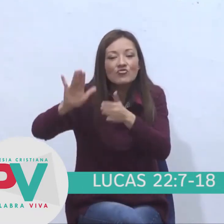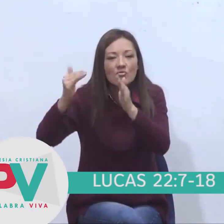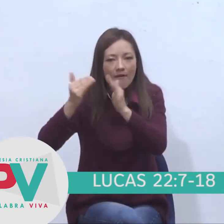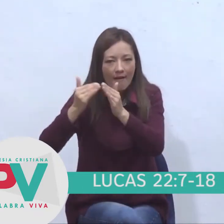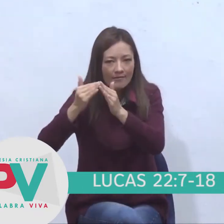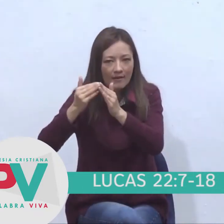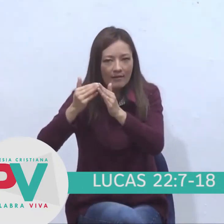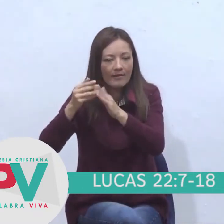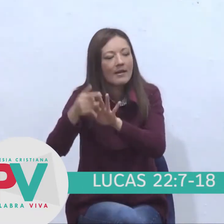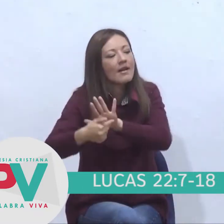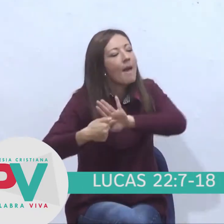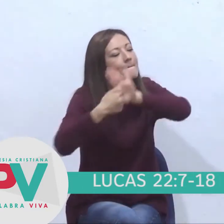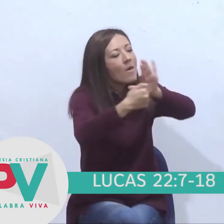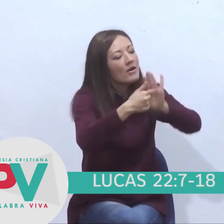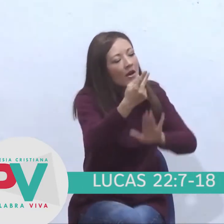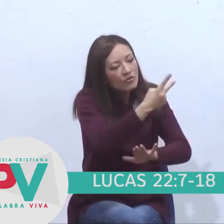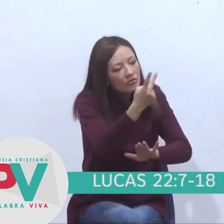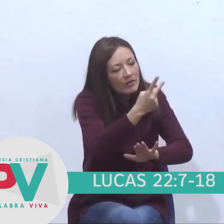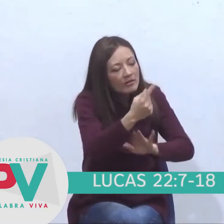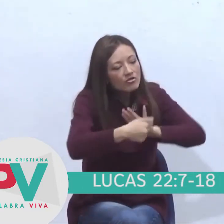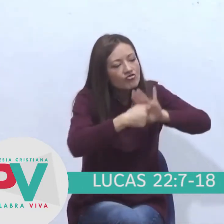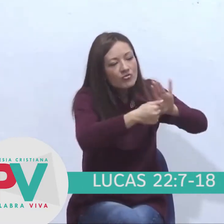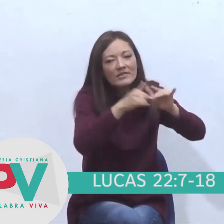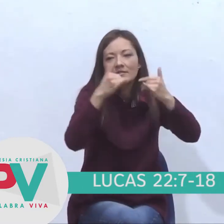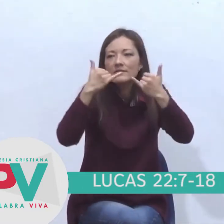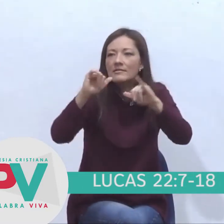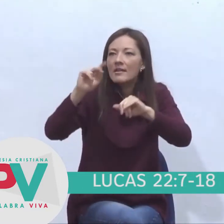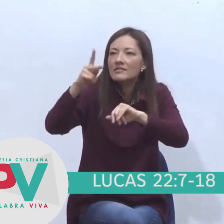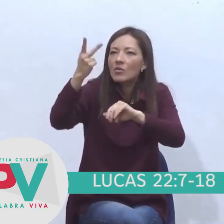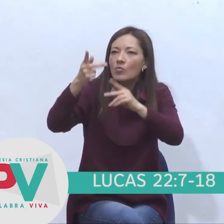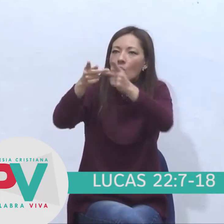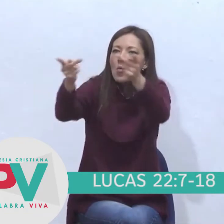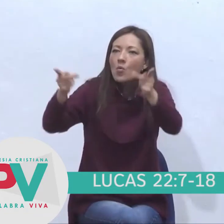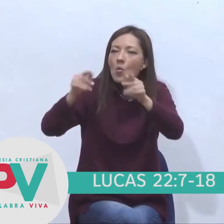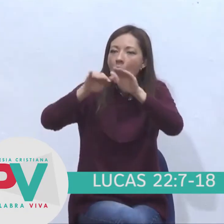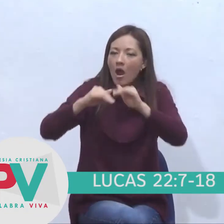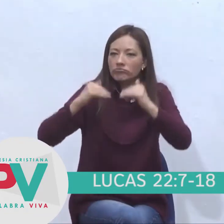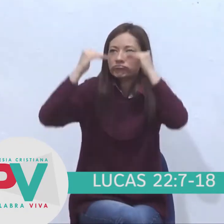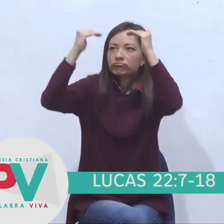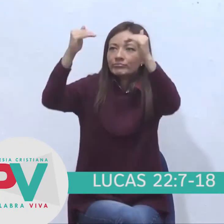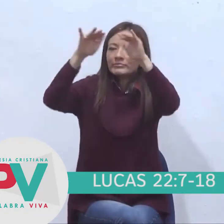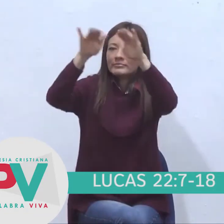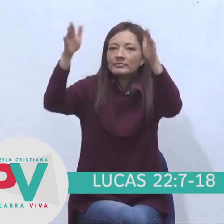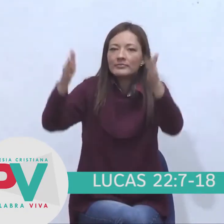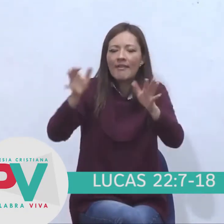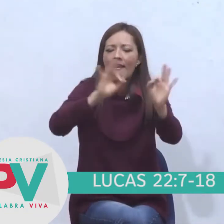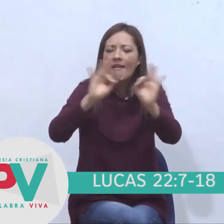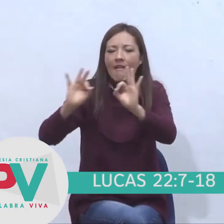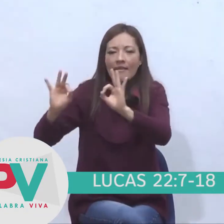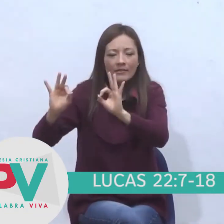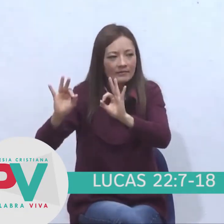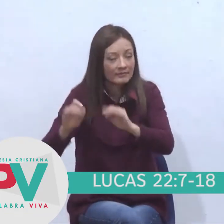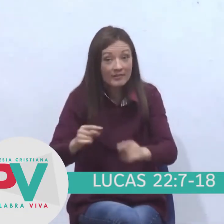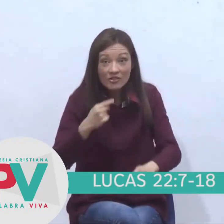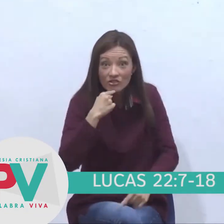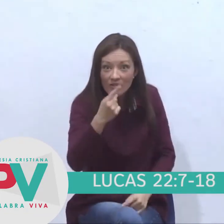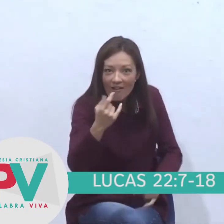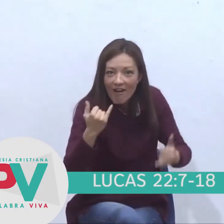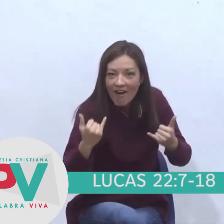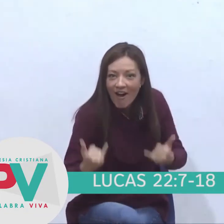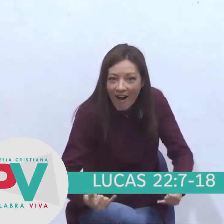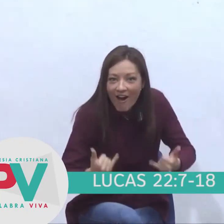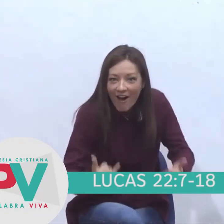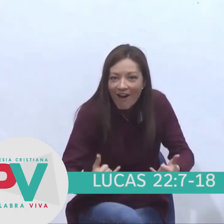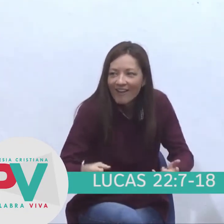les mostrará que ya está el aposento alto dispuesto, preparado. Le digo una cosa, hoy el Señor está gozoso